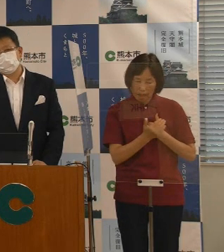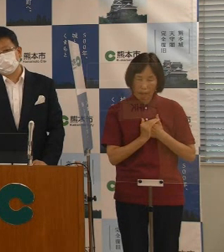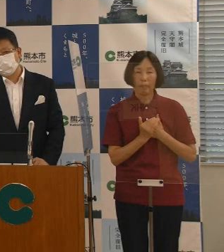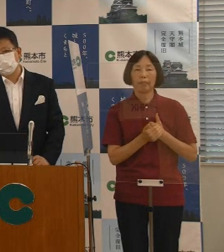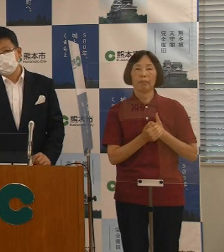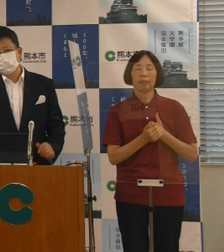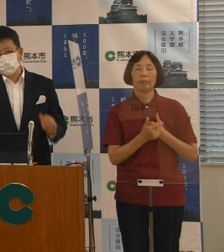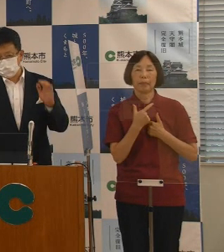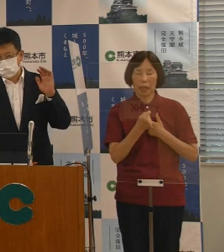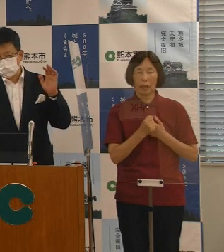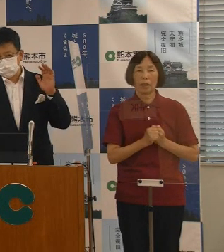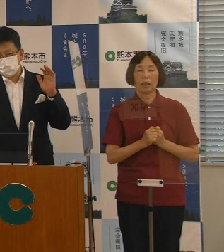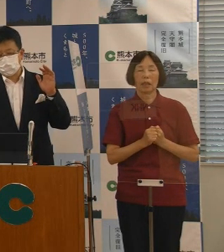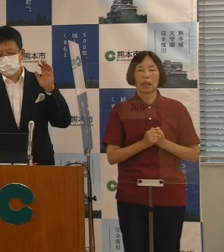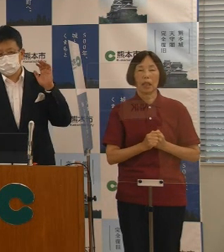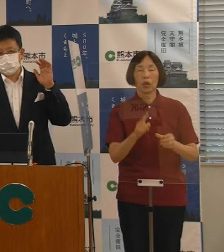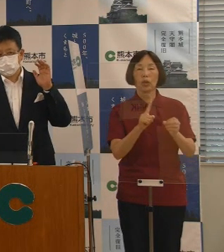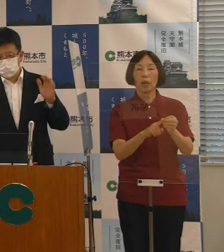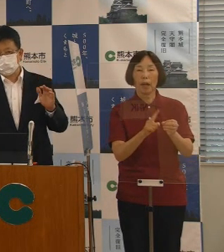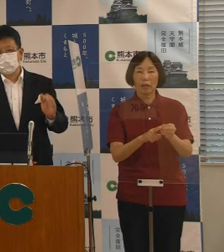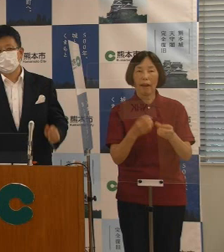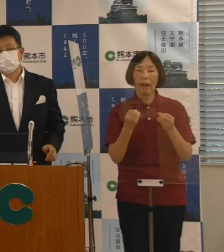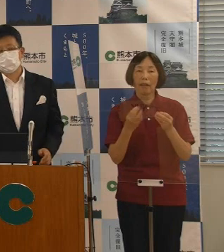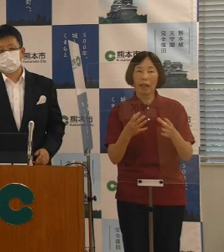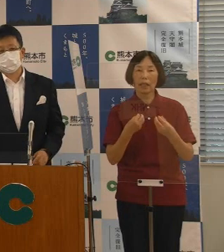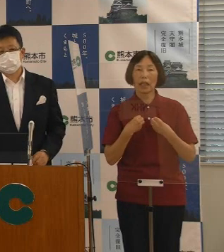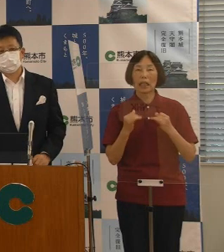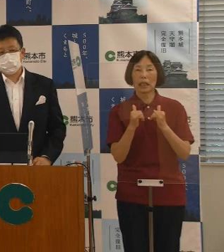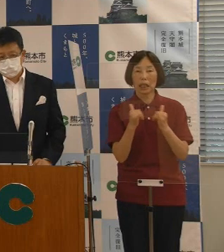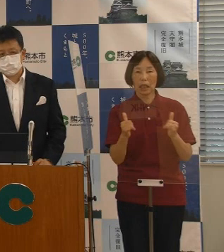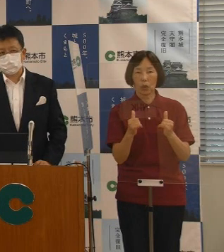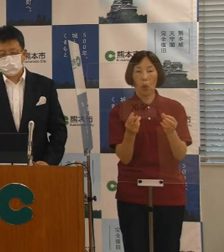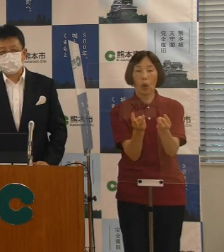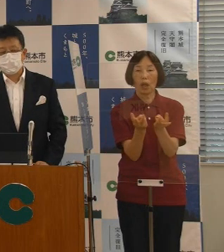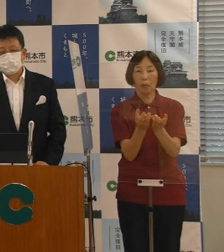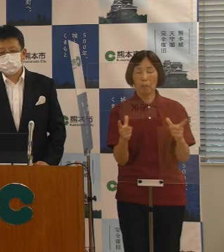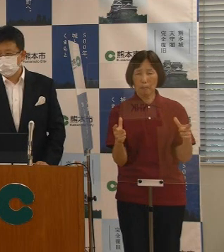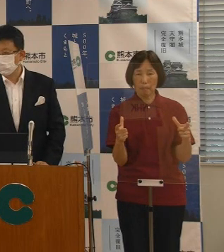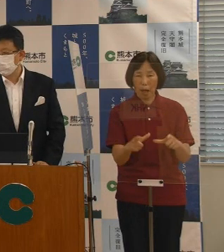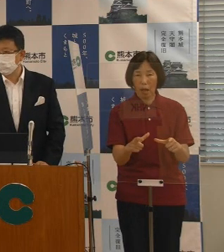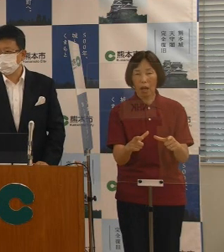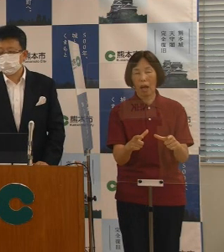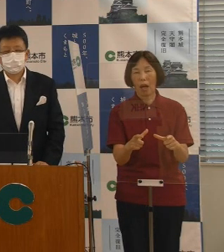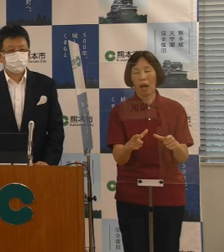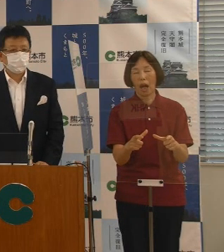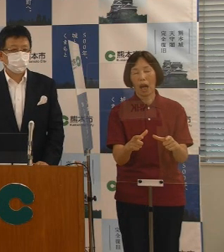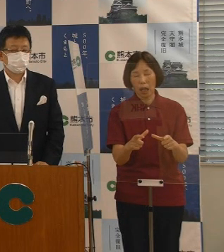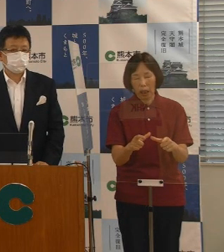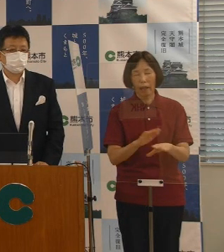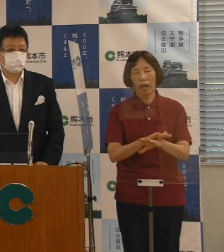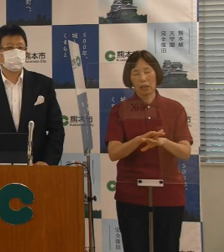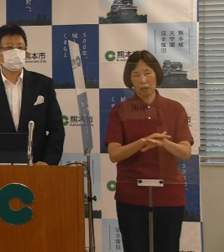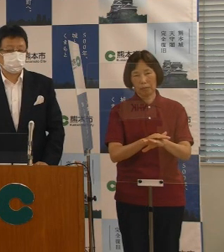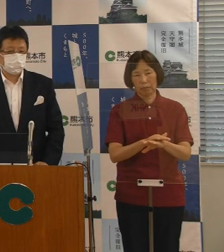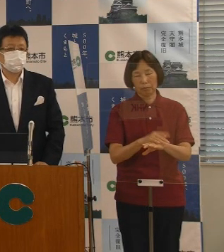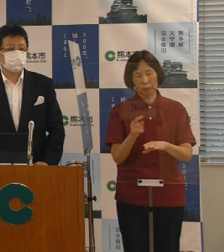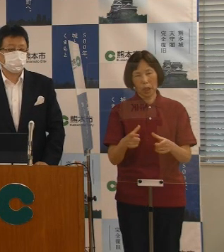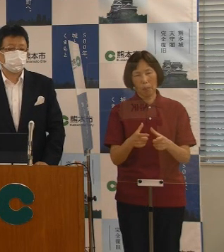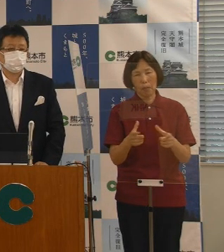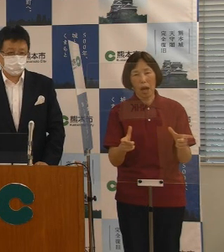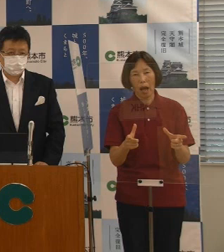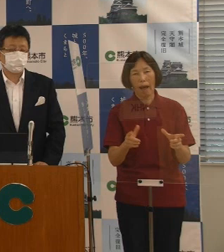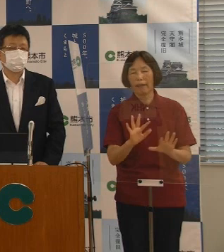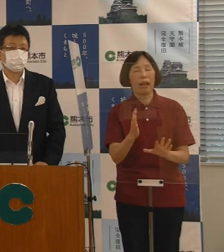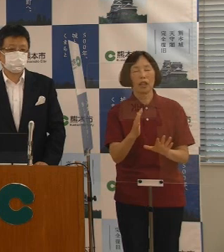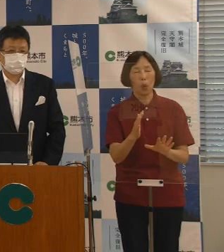そのためにはやはり新規感染者の数を減らす、ここにつきますので、ぜひこれ以上の感染拡大しないように